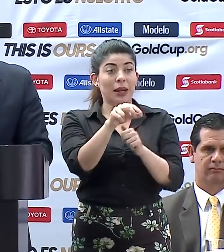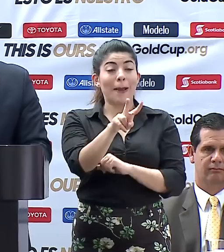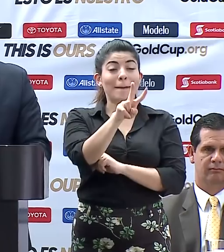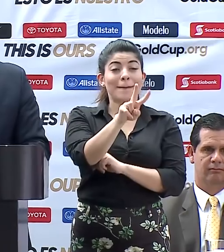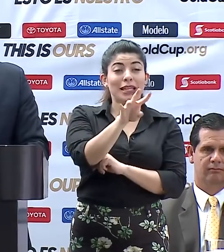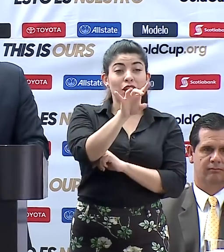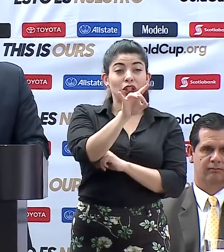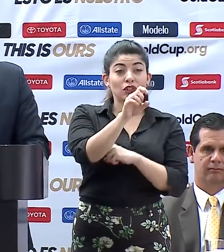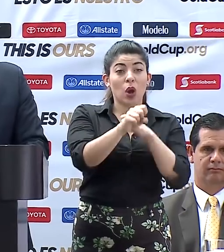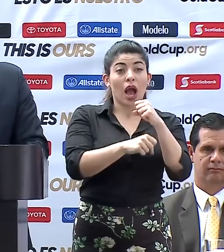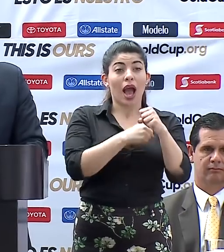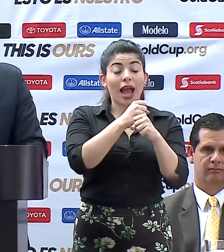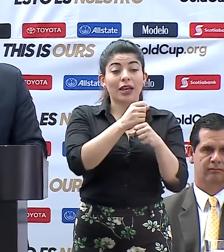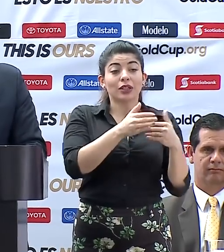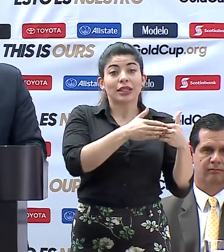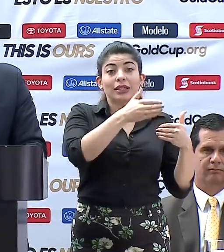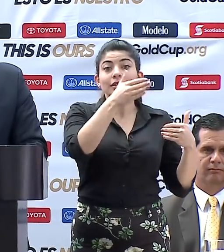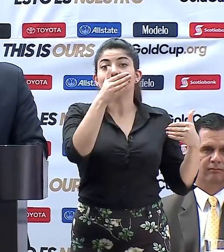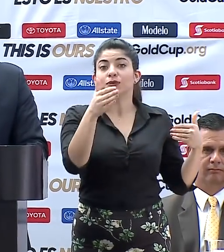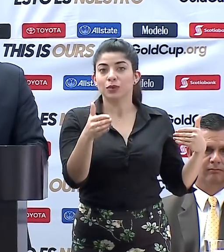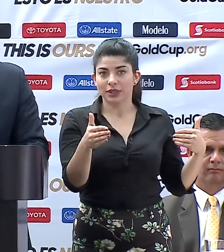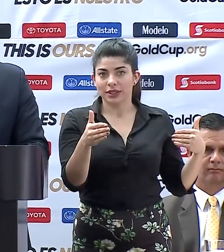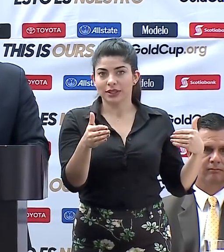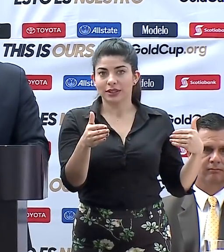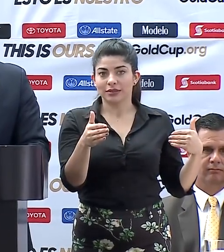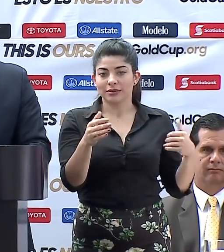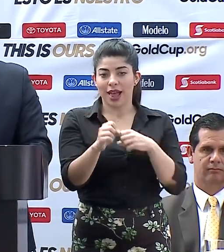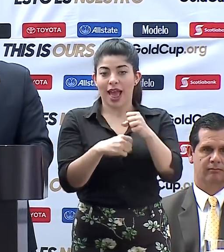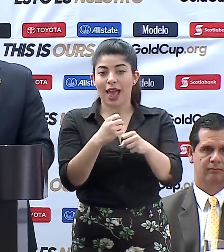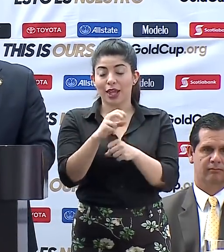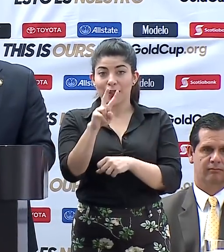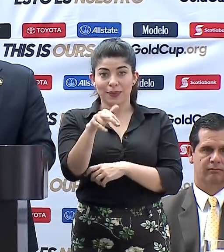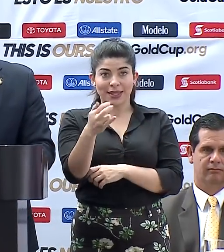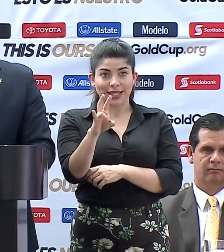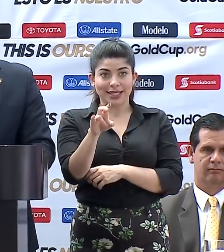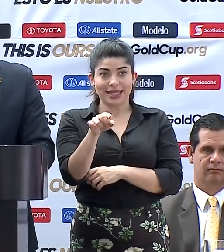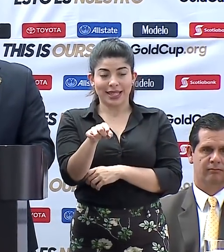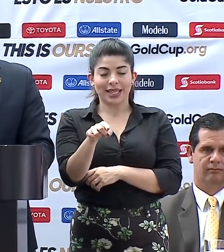28 años después, en el 2017,